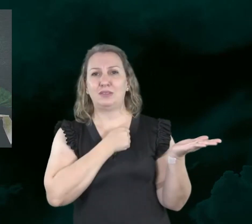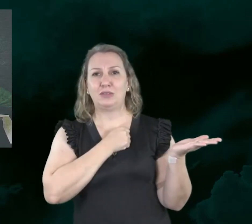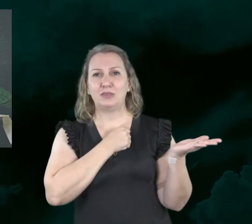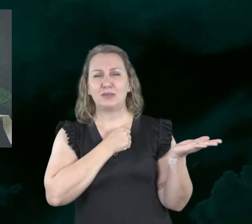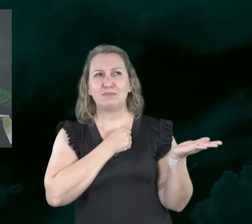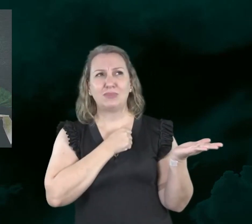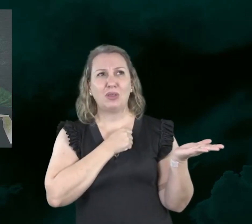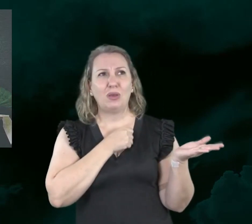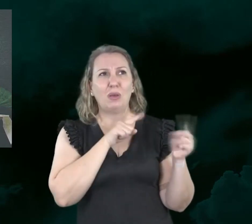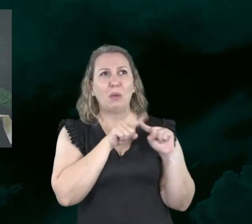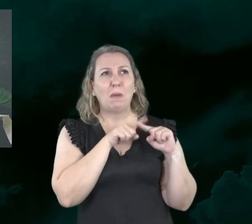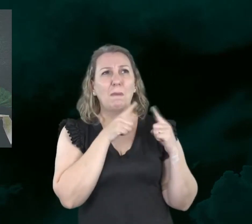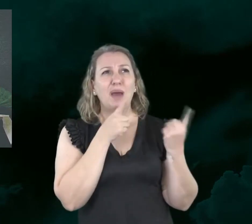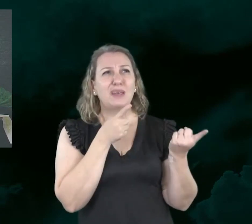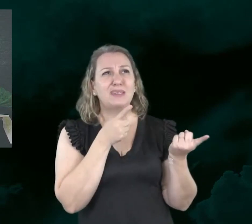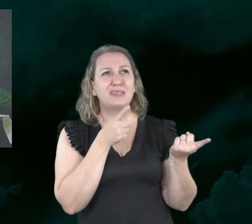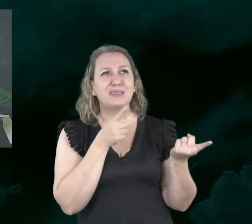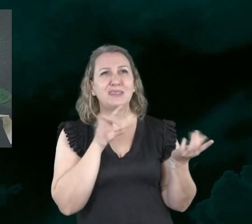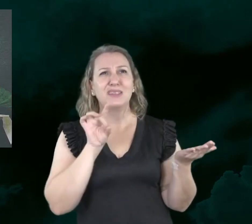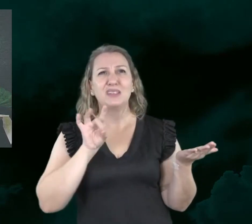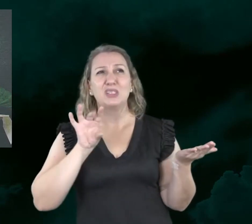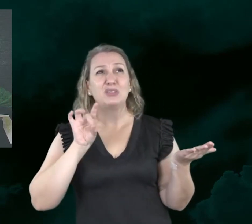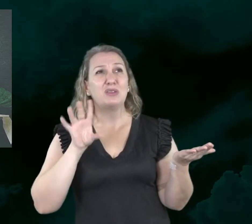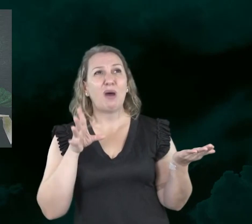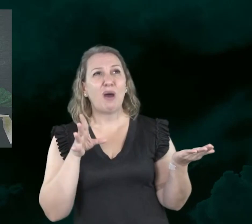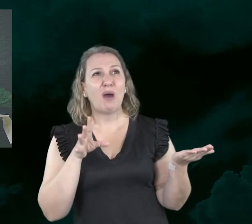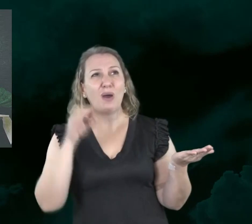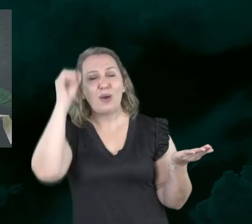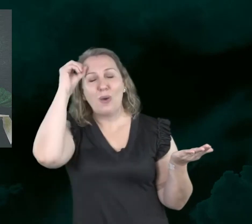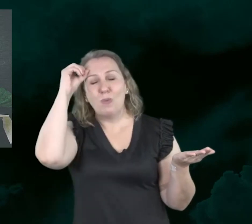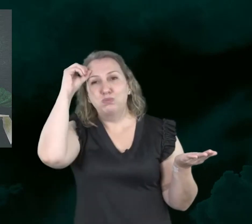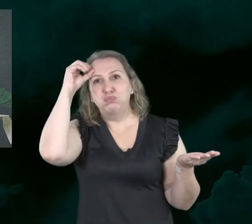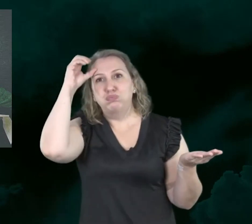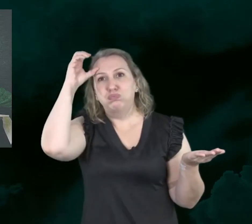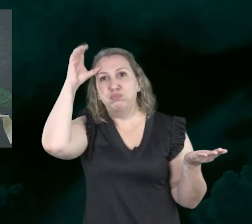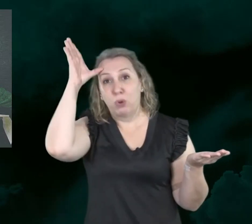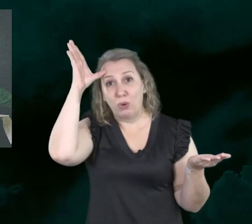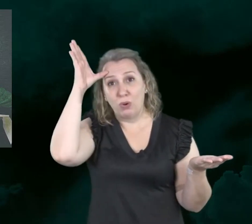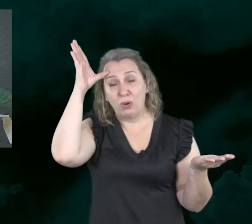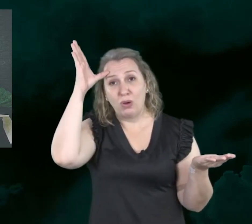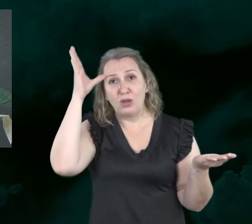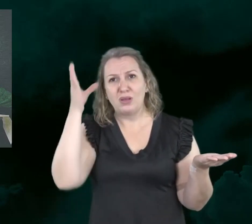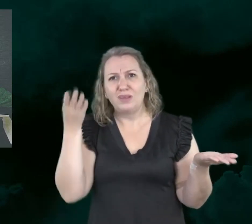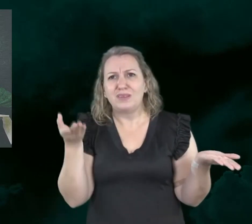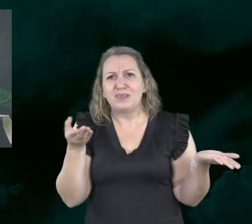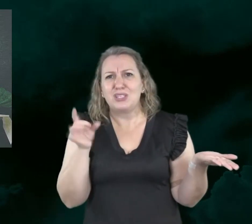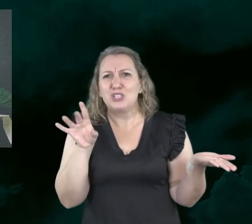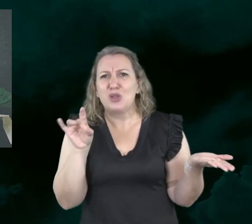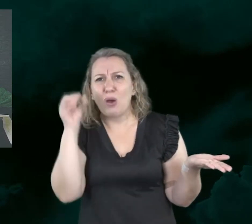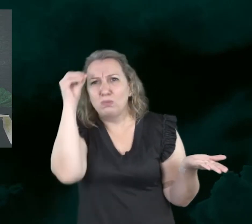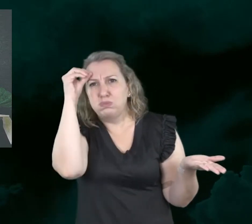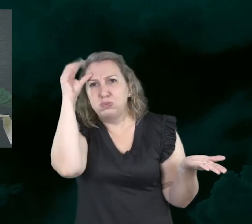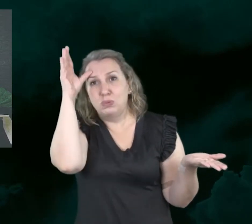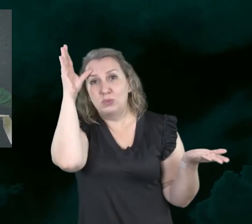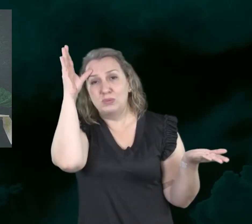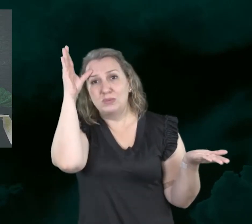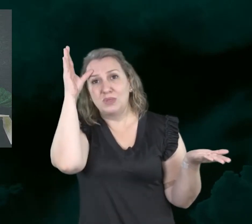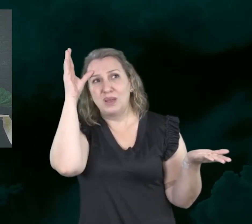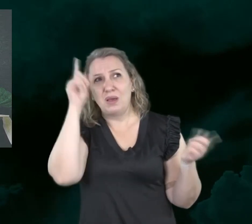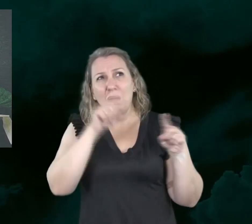estoque de conhecimento na nossa cabeça. Não. Deus quer fazer com